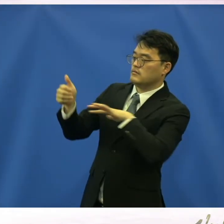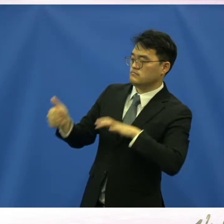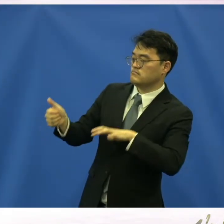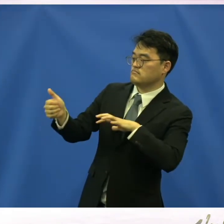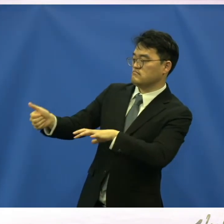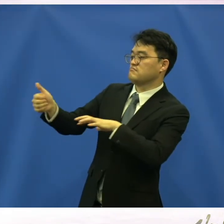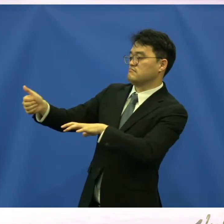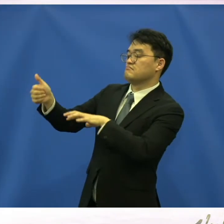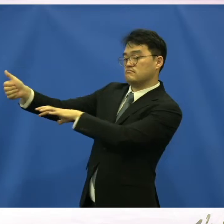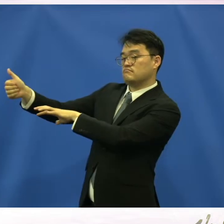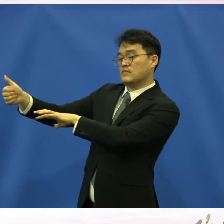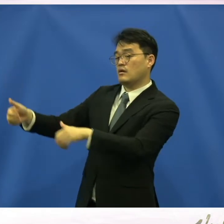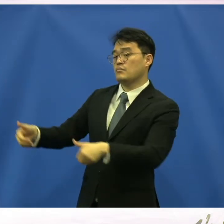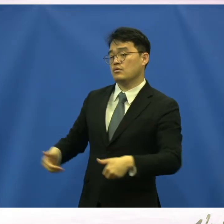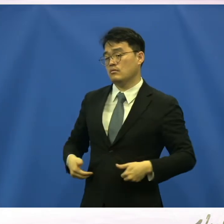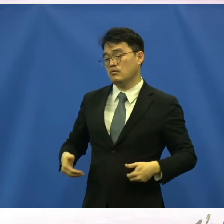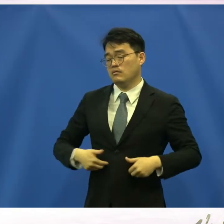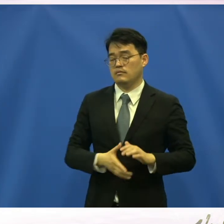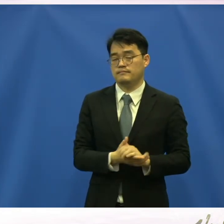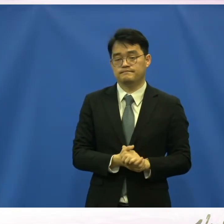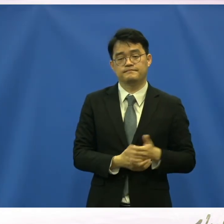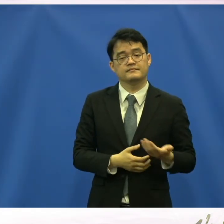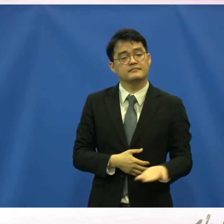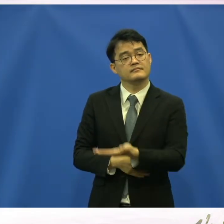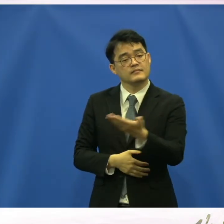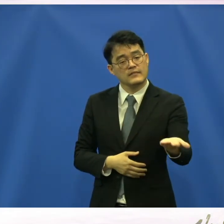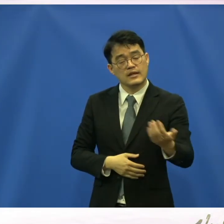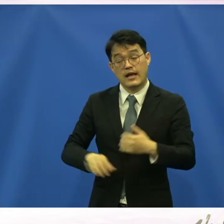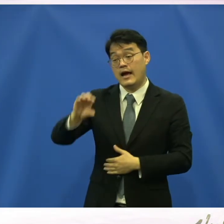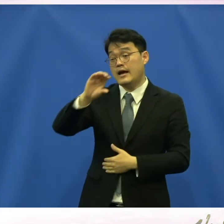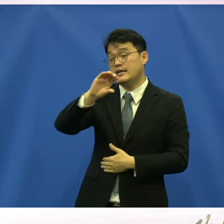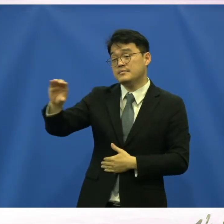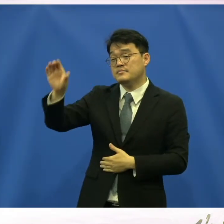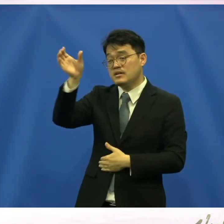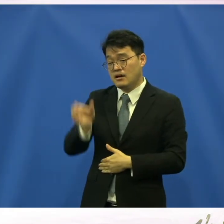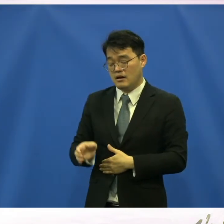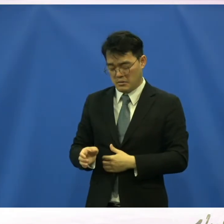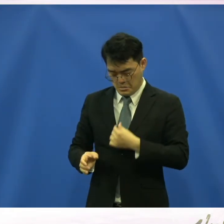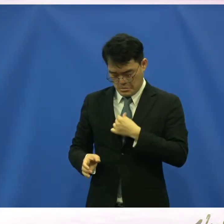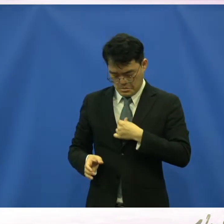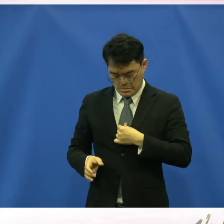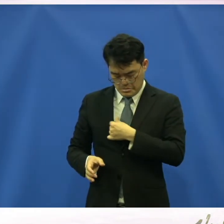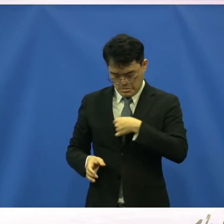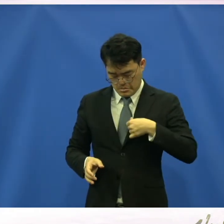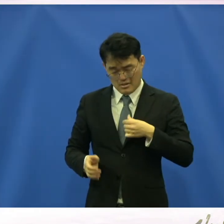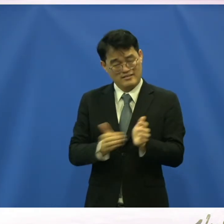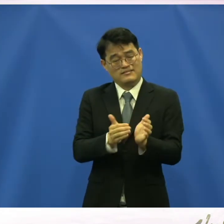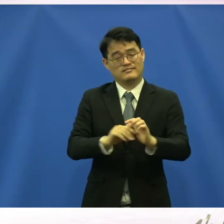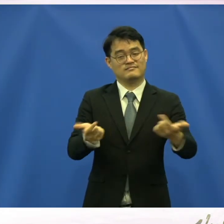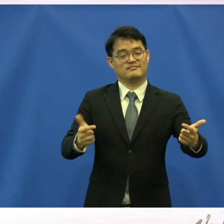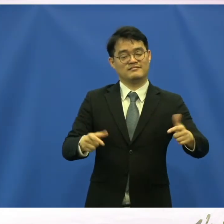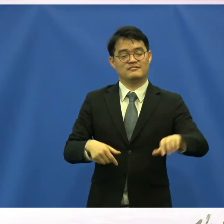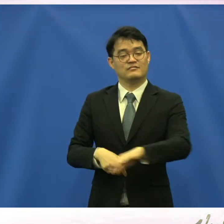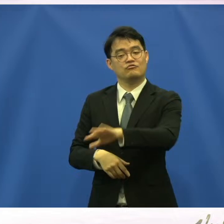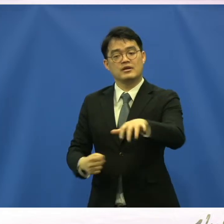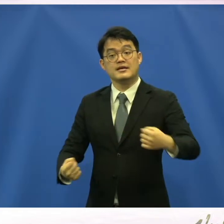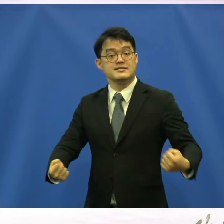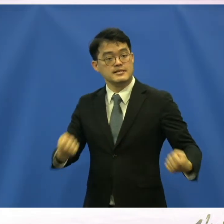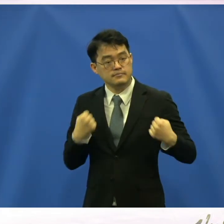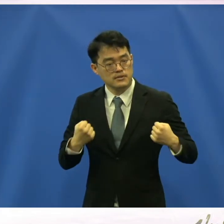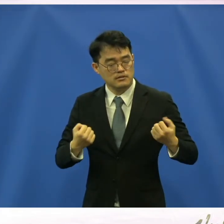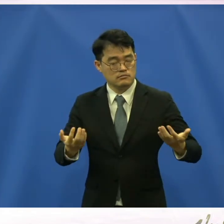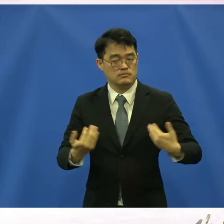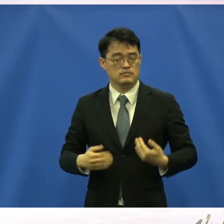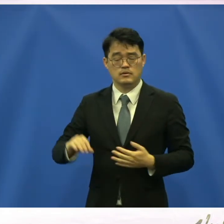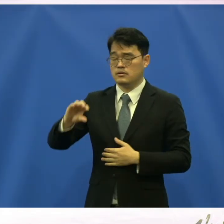여러분, 십자가는 하나의 상징만으로 끝나지 않습니다. 오늘도 살아 우리 가운데 힘을 불어 넣어주십니다. 여러분, 십자가 앞에